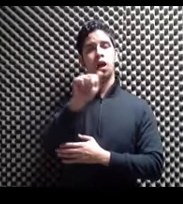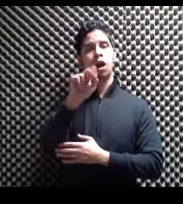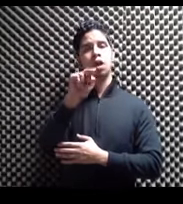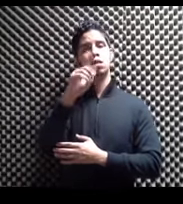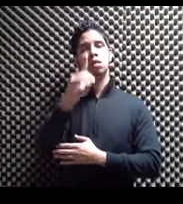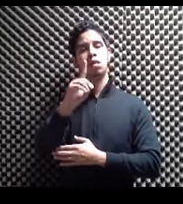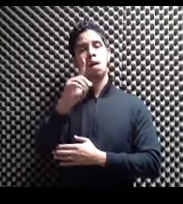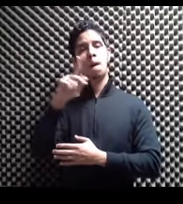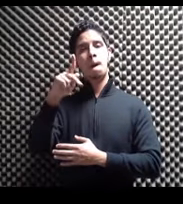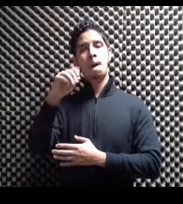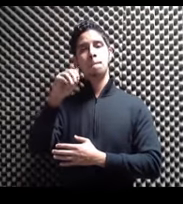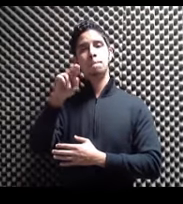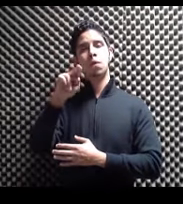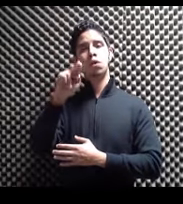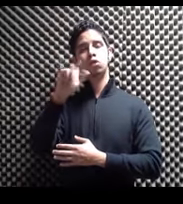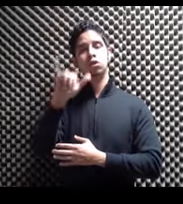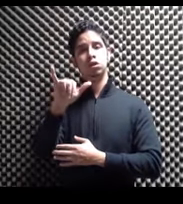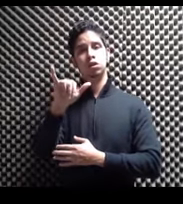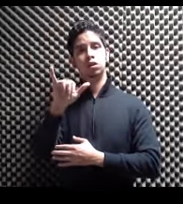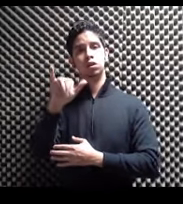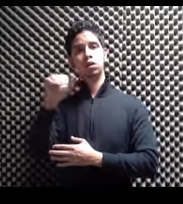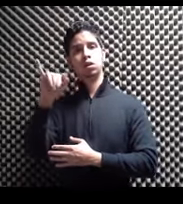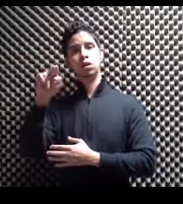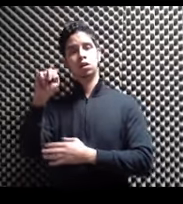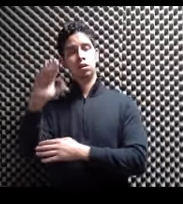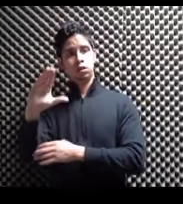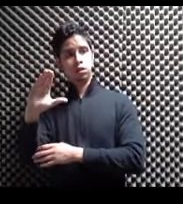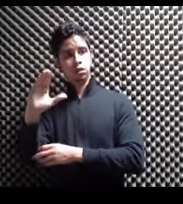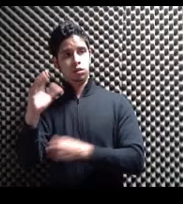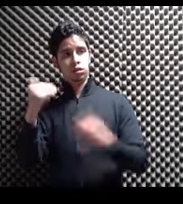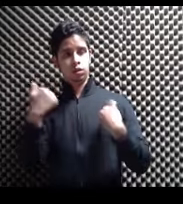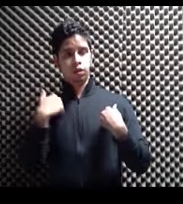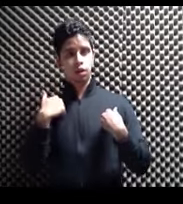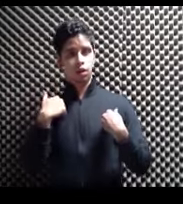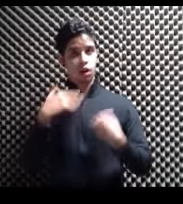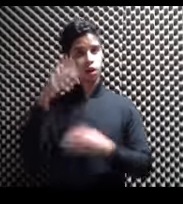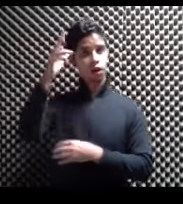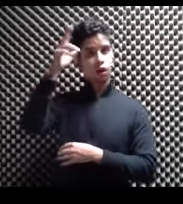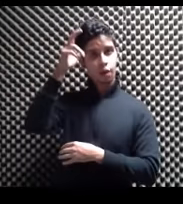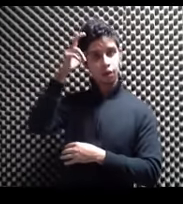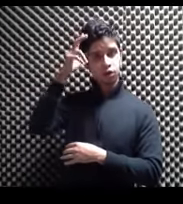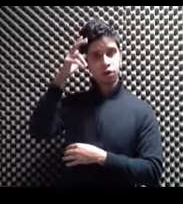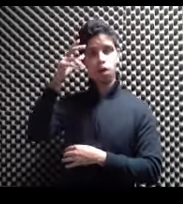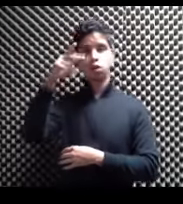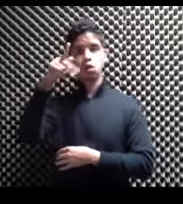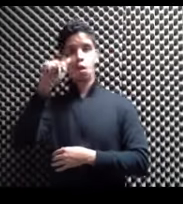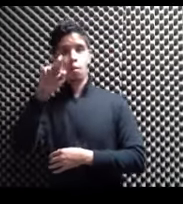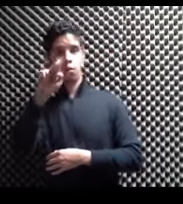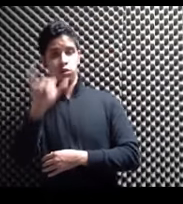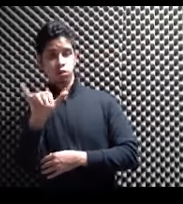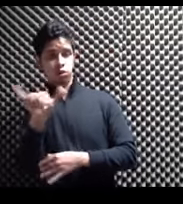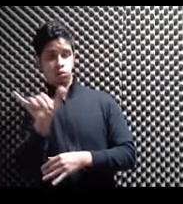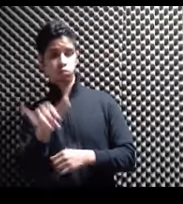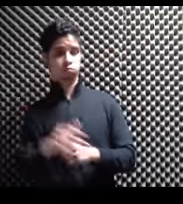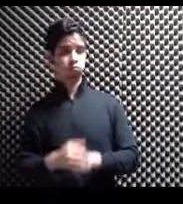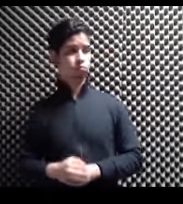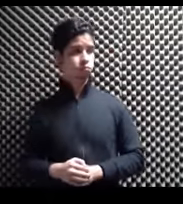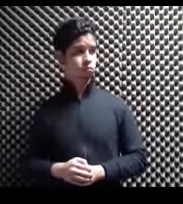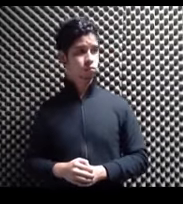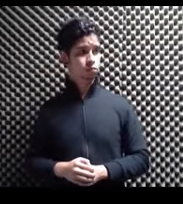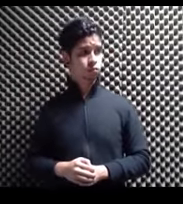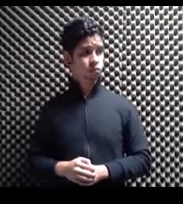Tiene la de... los ponies. Exacto. ¿Verdad? Pues exacto. Rescatas los caballos y los ponies, pero entonces también das